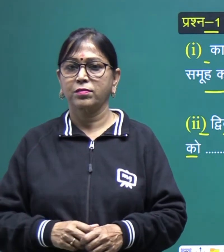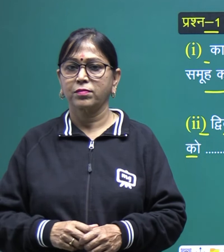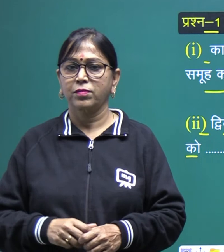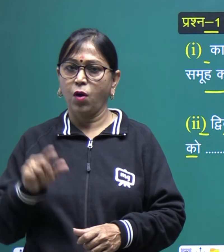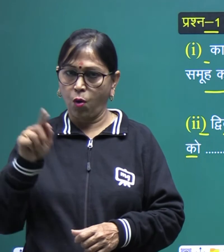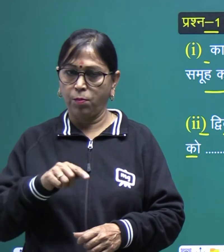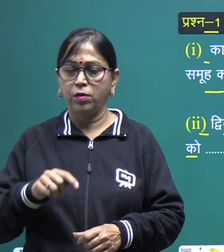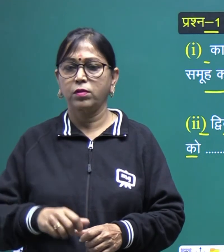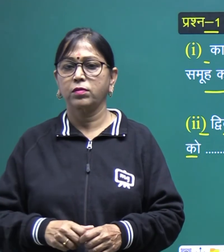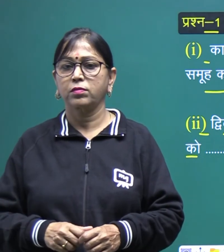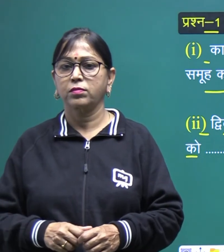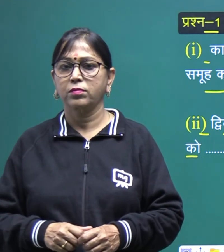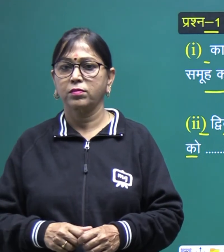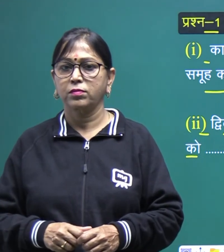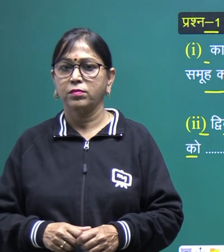ऑब्लिक